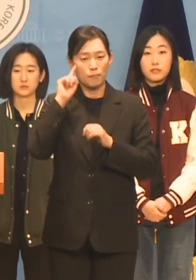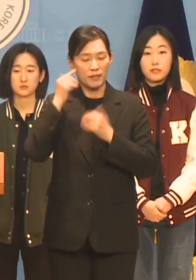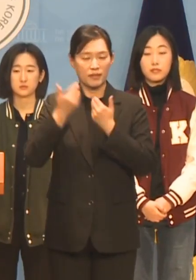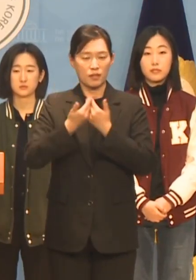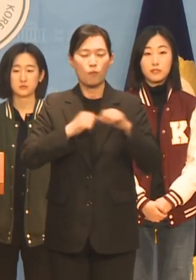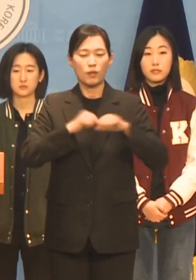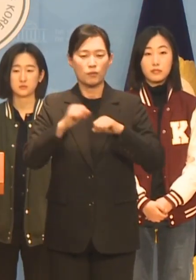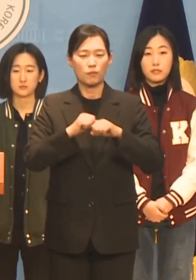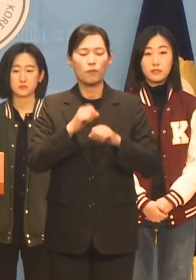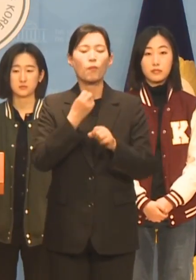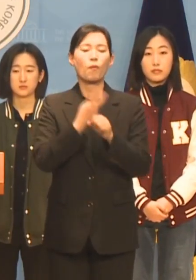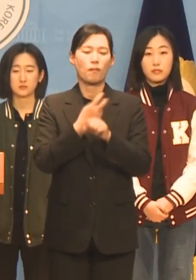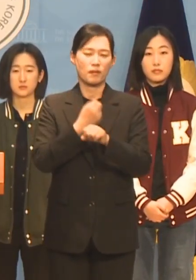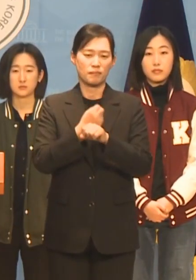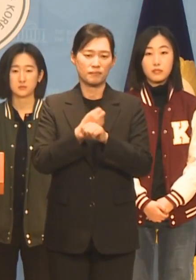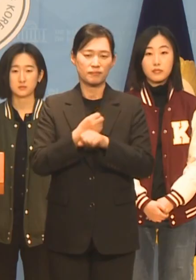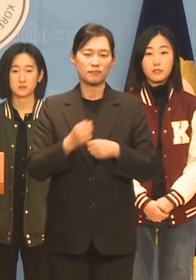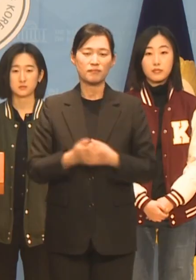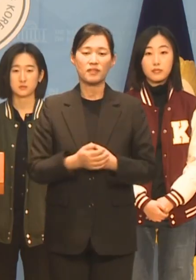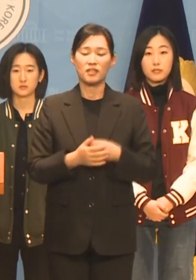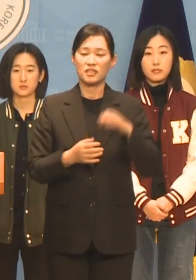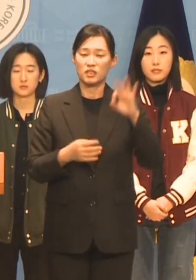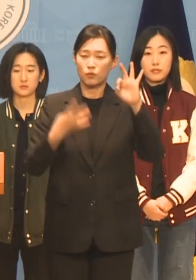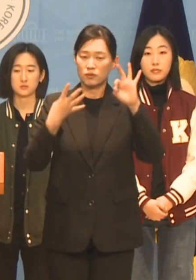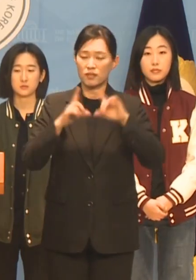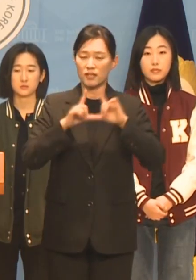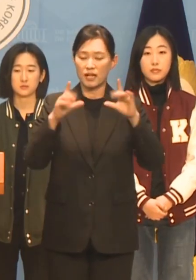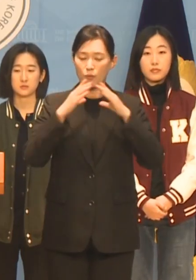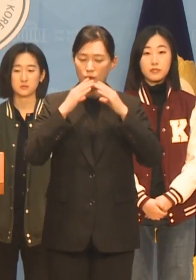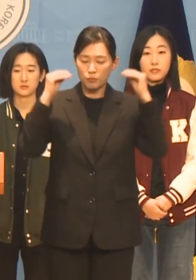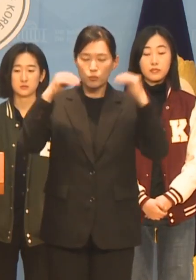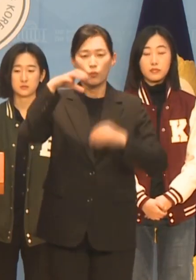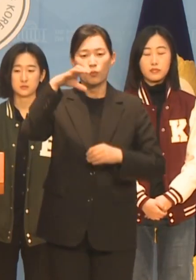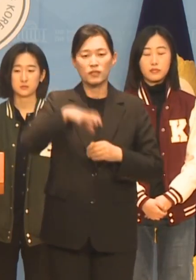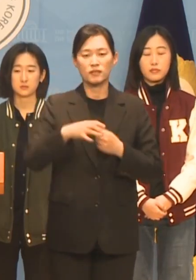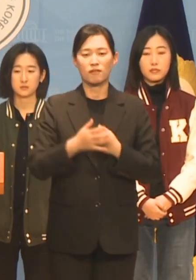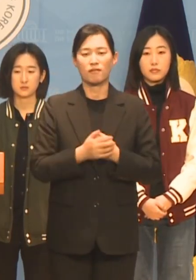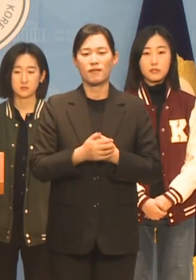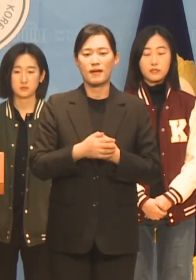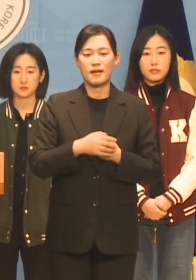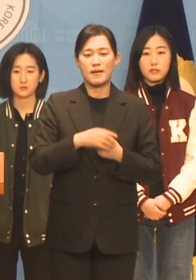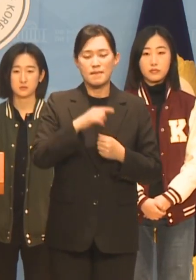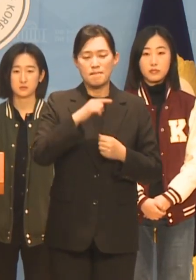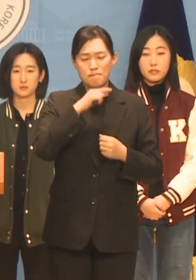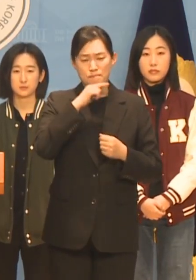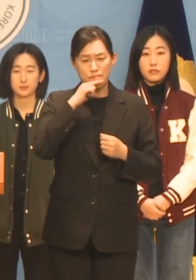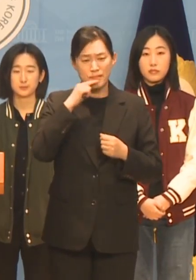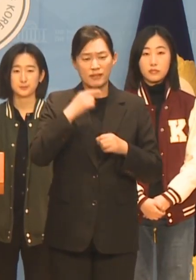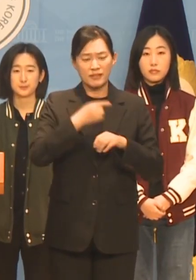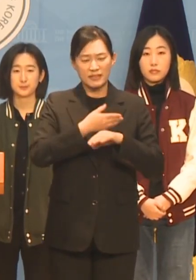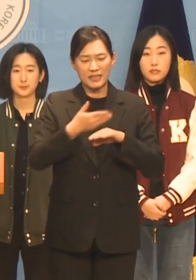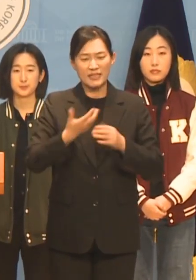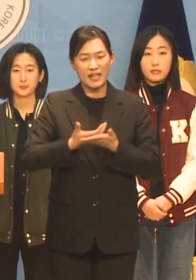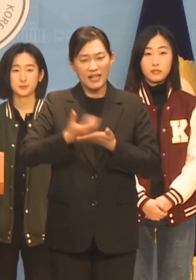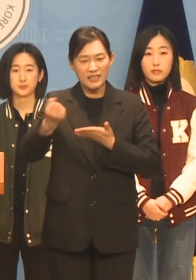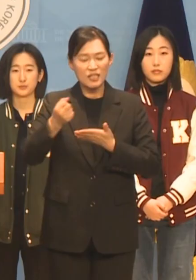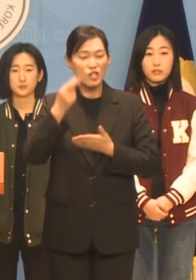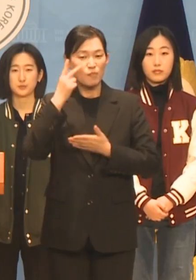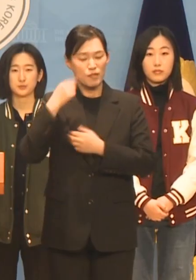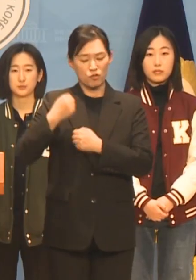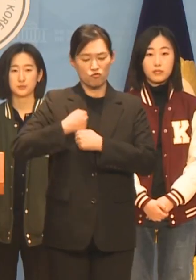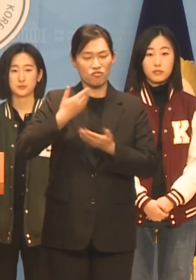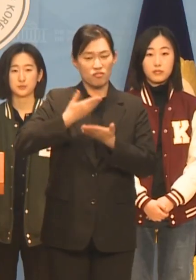고발합니다. 2019년 10월 4일 대진연은 광화문 광장에서 혈세를 강탈하는 미국은 이 땅을 떠나라며 미군 규탄